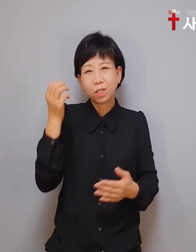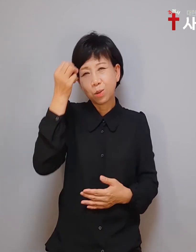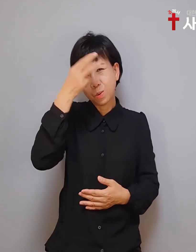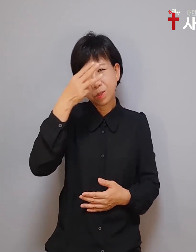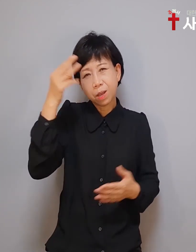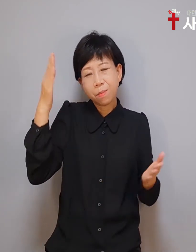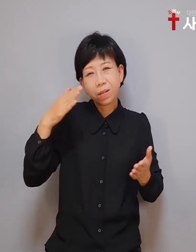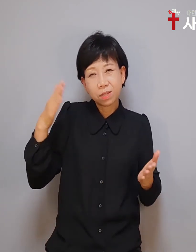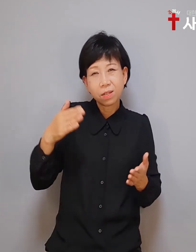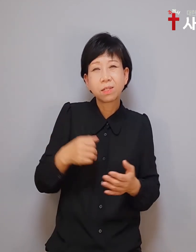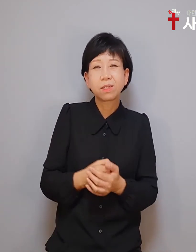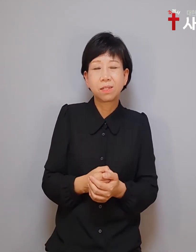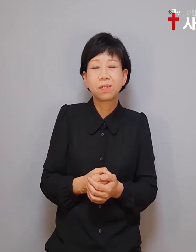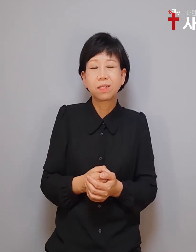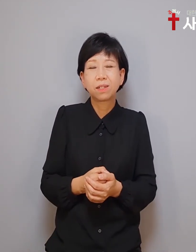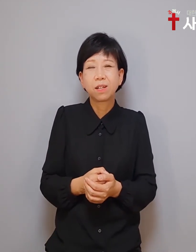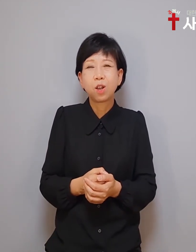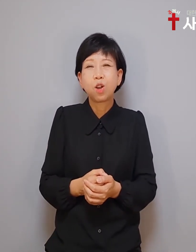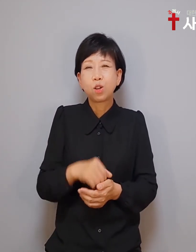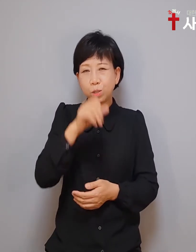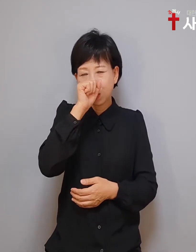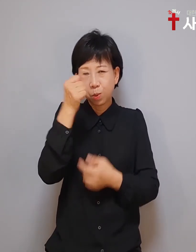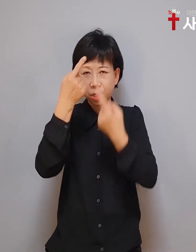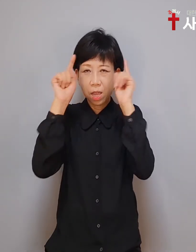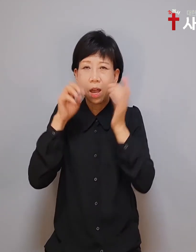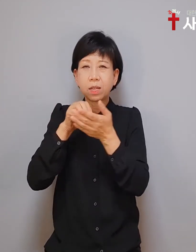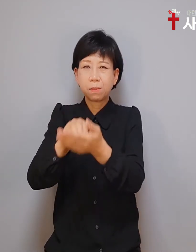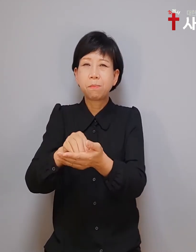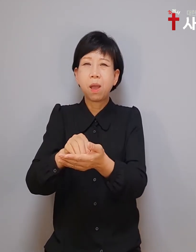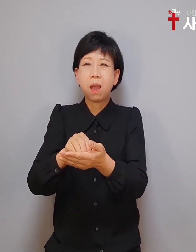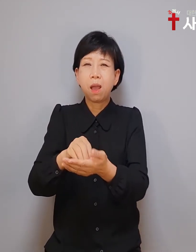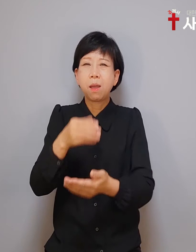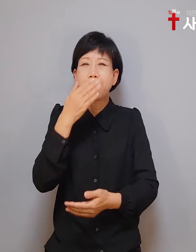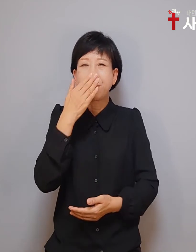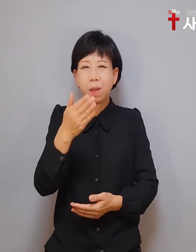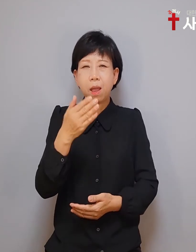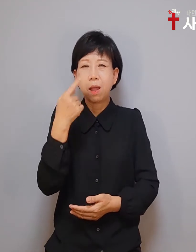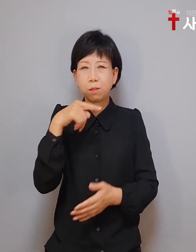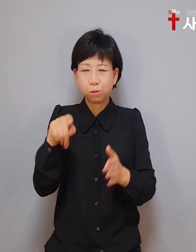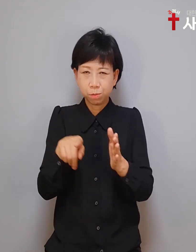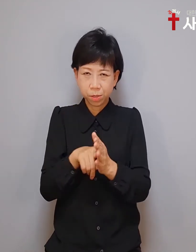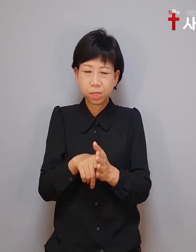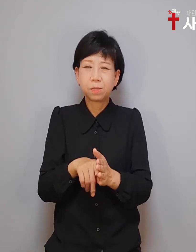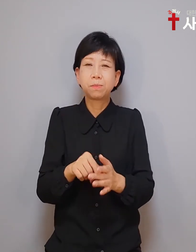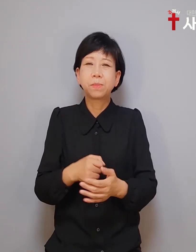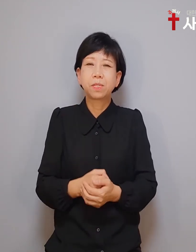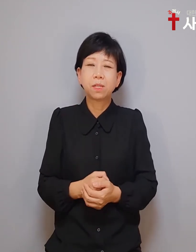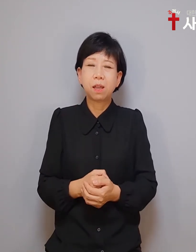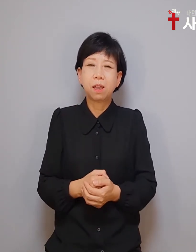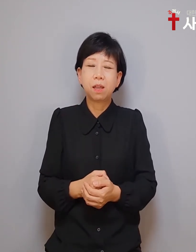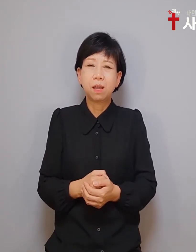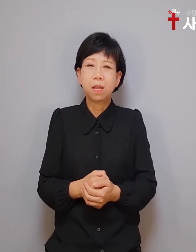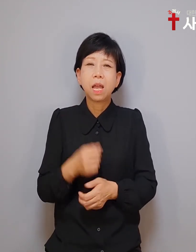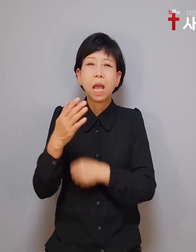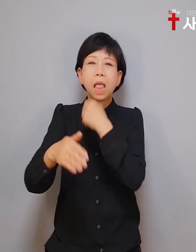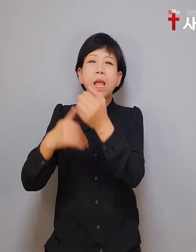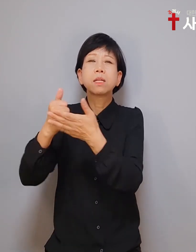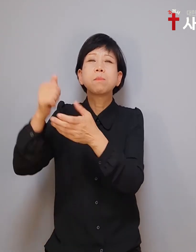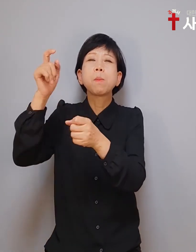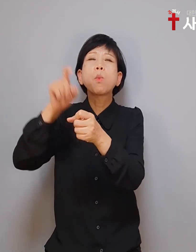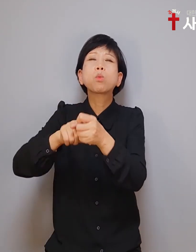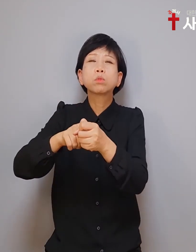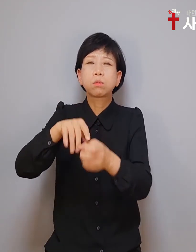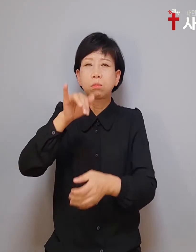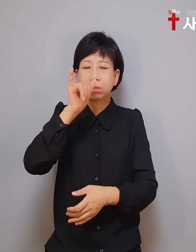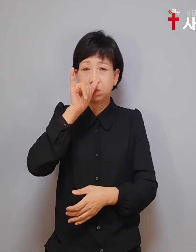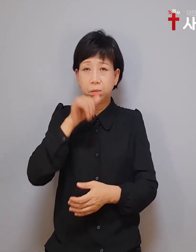직장에 취업하게 될 줄 믿습니다. 여러분, 하나님의 이유와 목적이 다 따로 있는 거예요. 때로는요, 아이들이